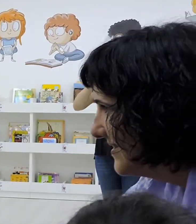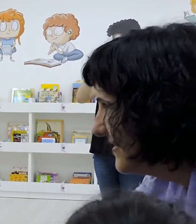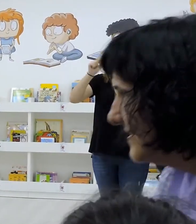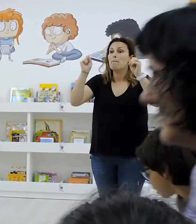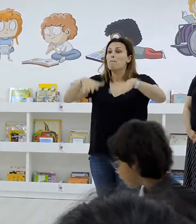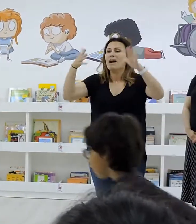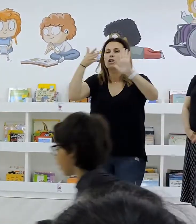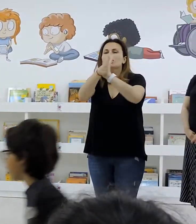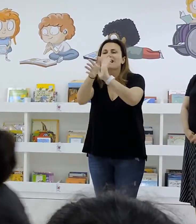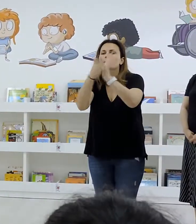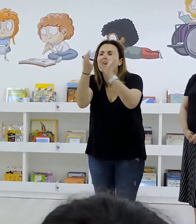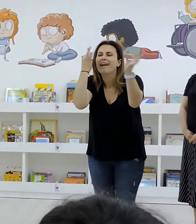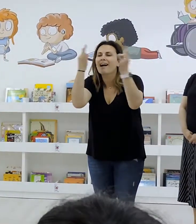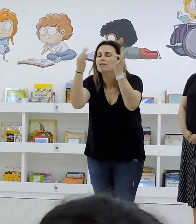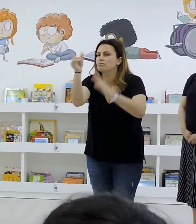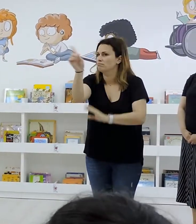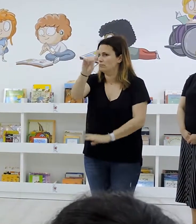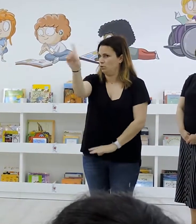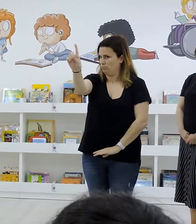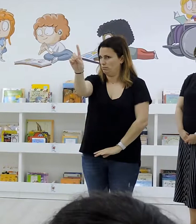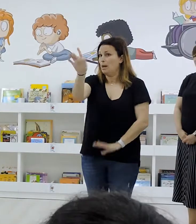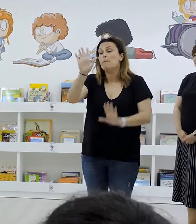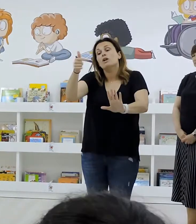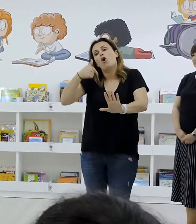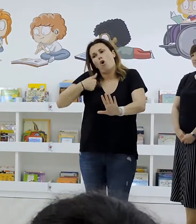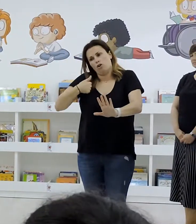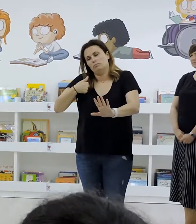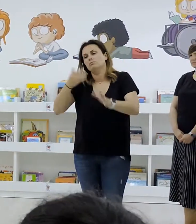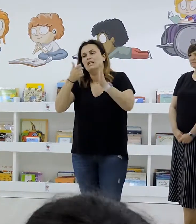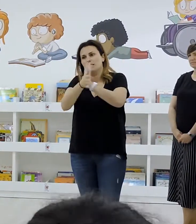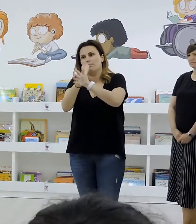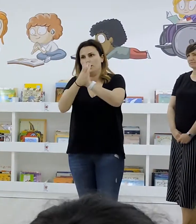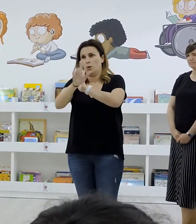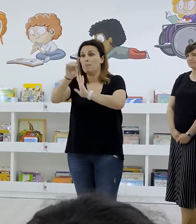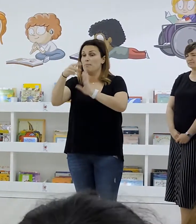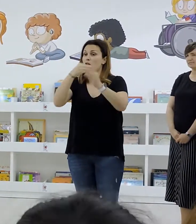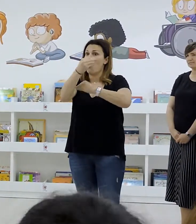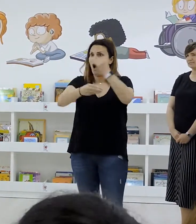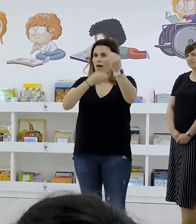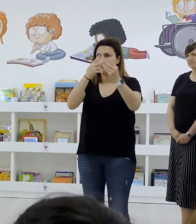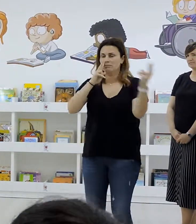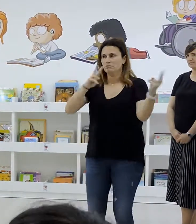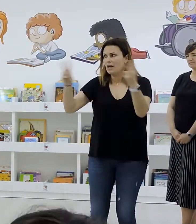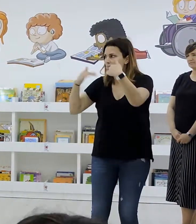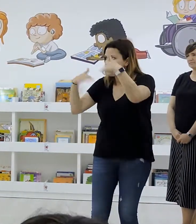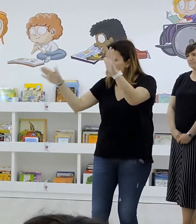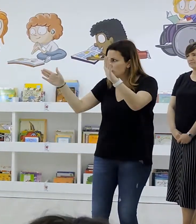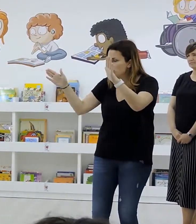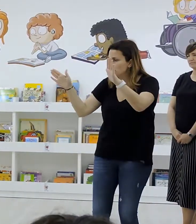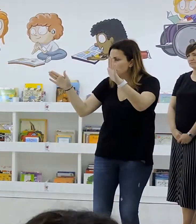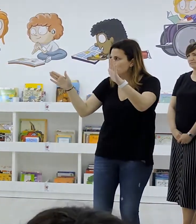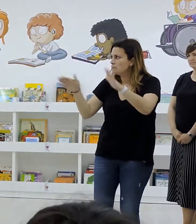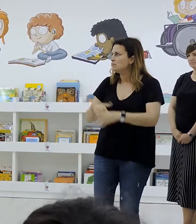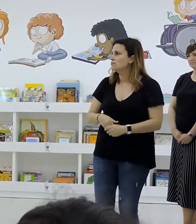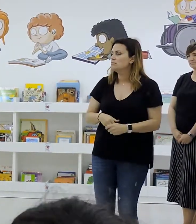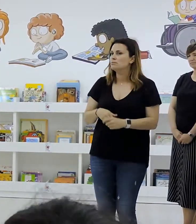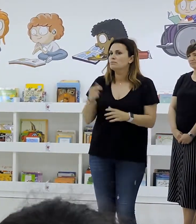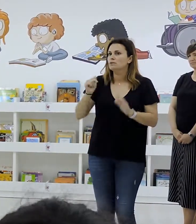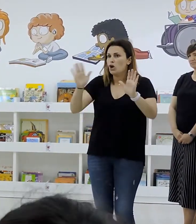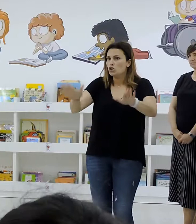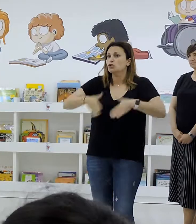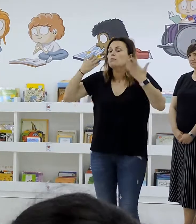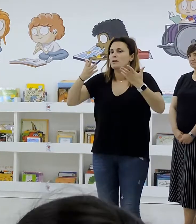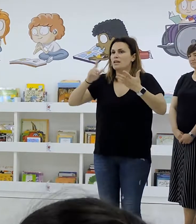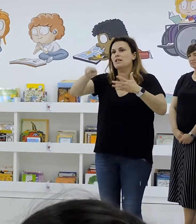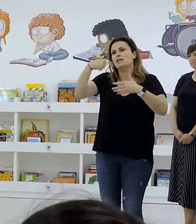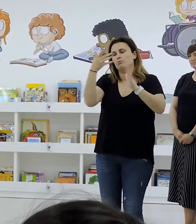secretos, pero yo este juego os lo voy a explicar. Pero primero lo voy a hacer, así que prestad atención, yo os sorprenderé y después